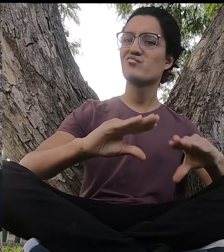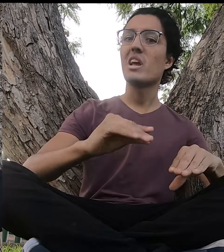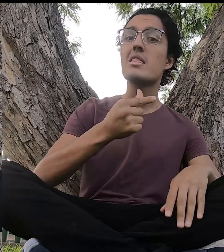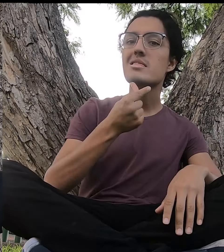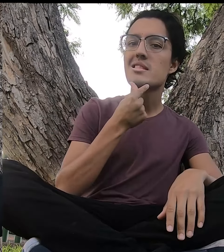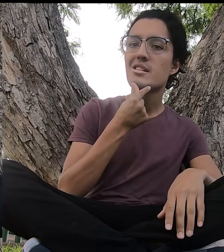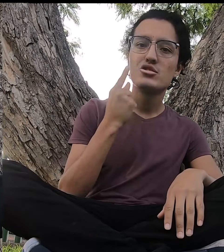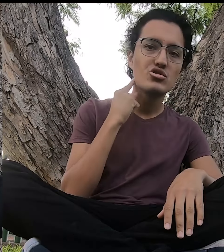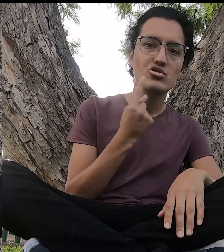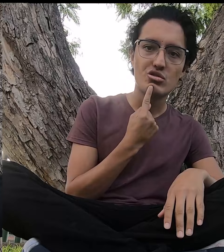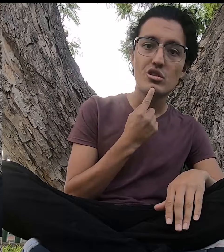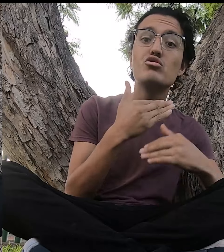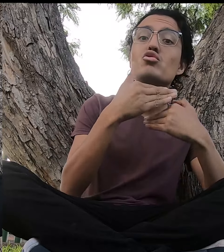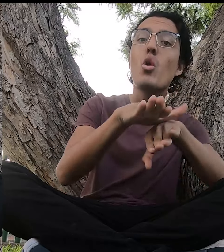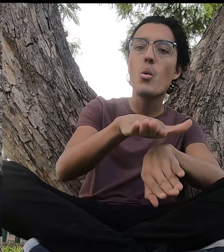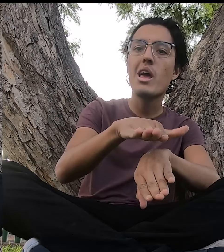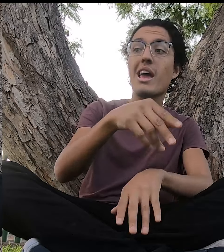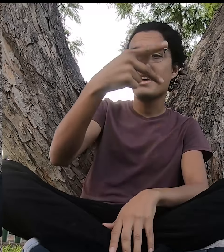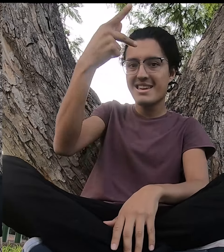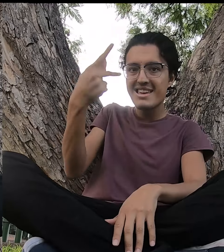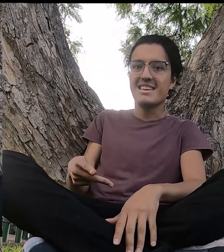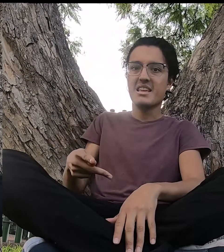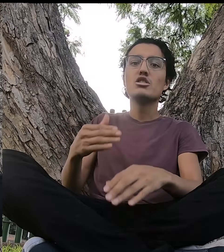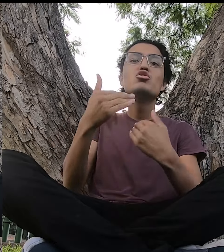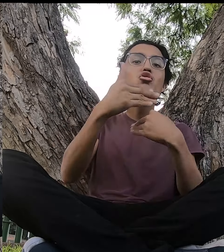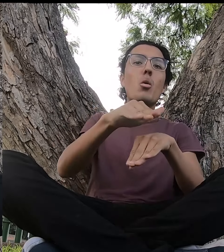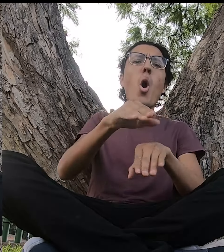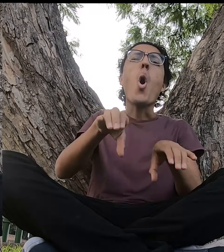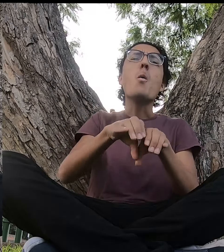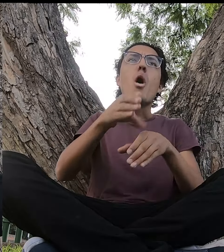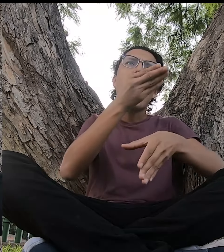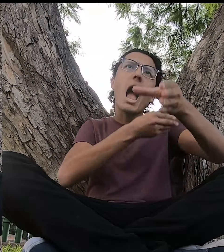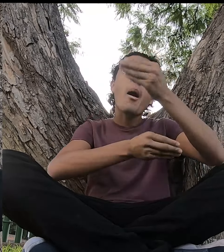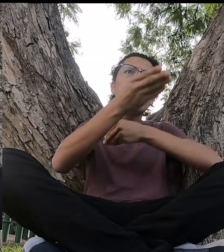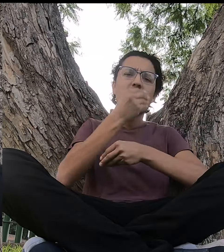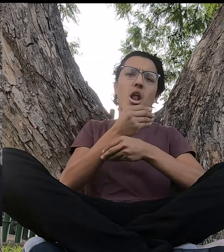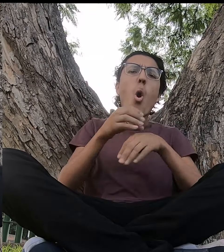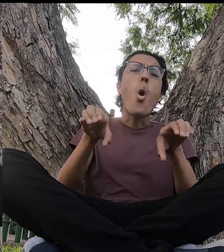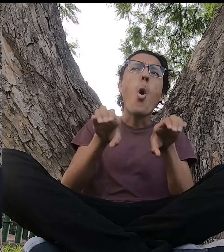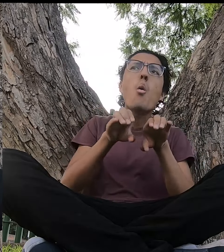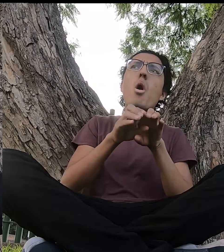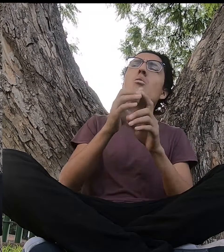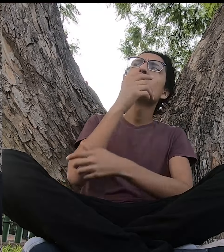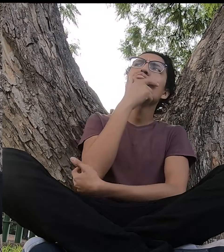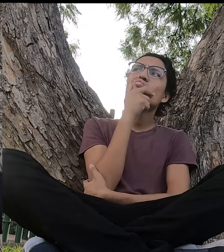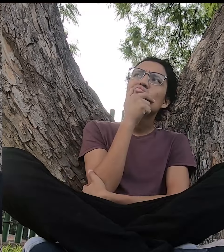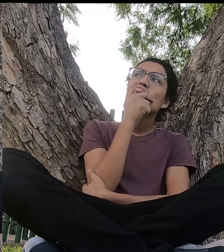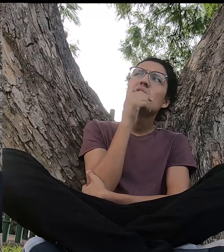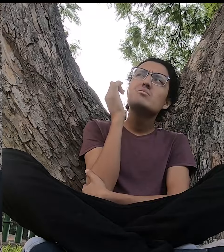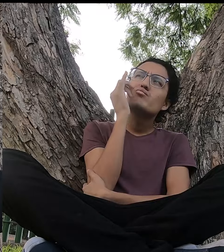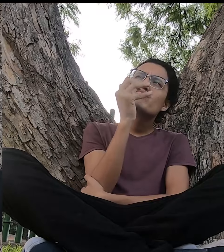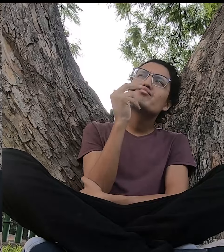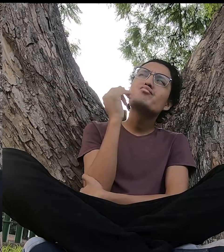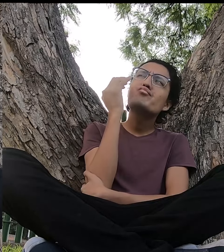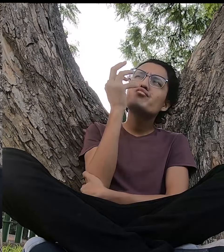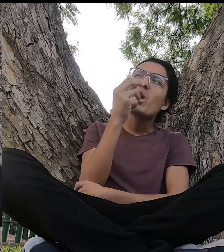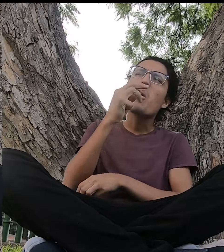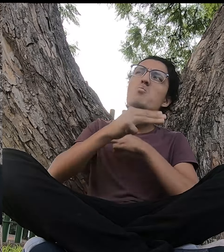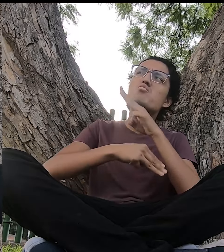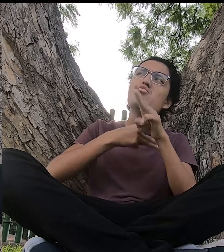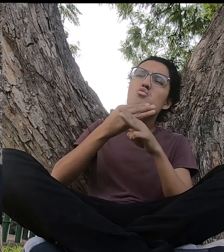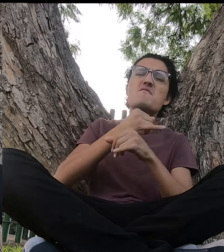podemos enseñar a un niño sordo a que aprenda a aprender, literalmente, a cómo debe